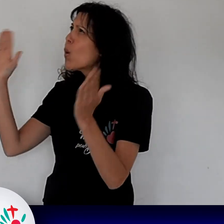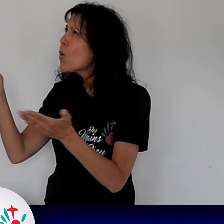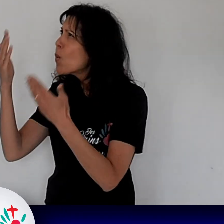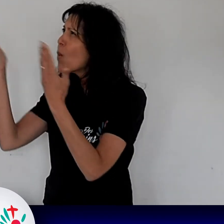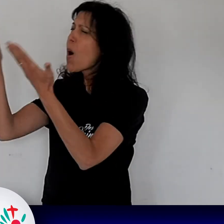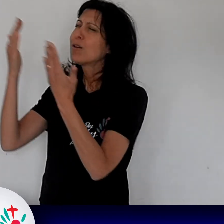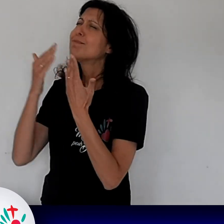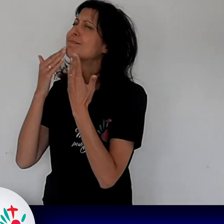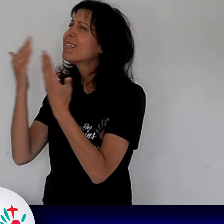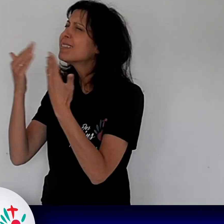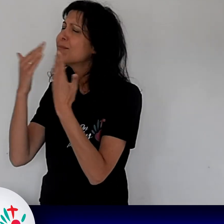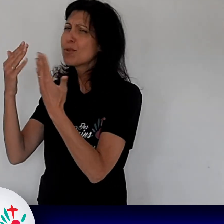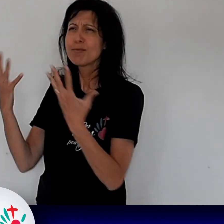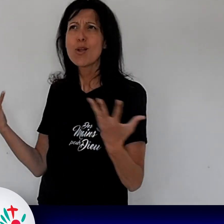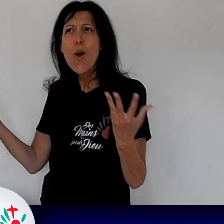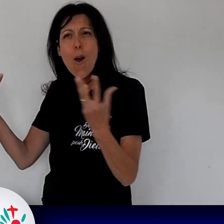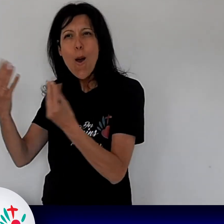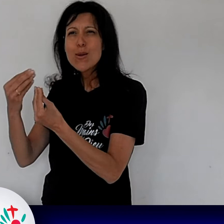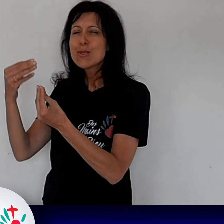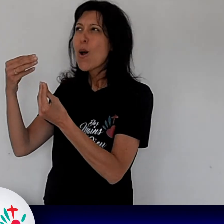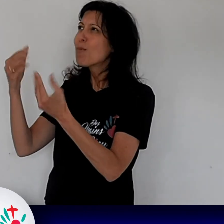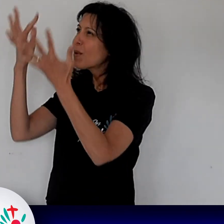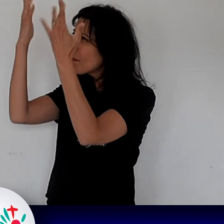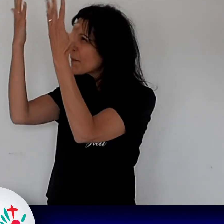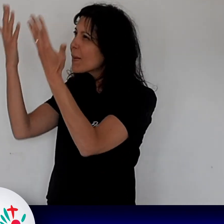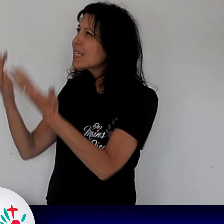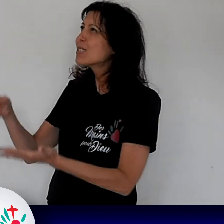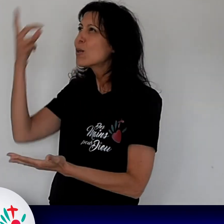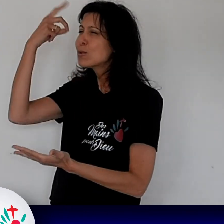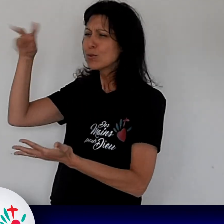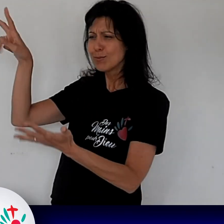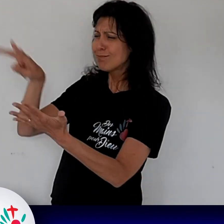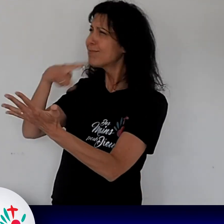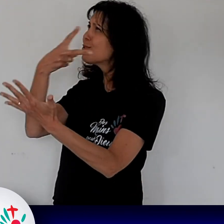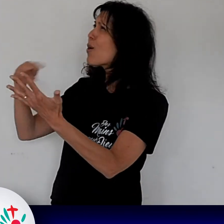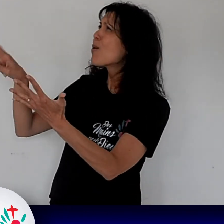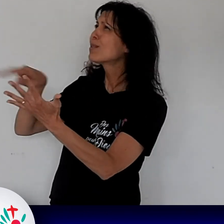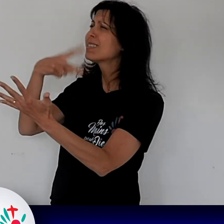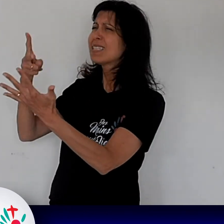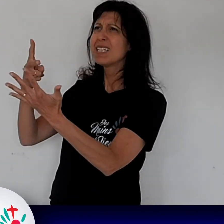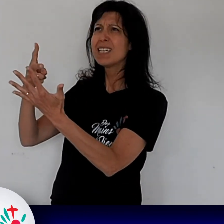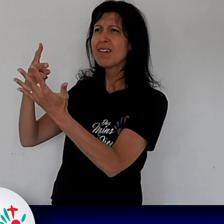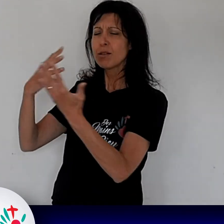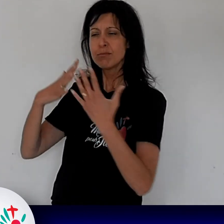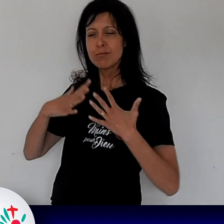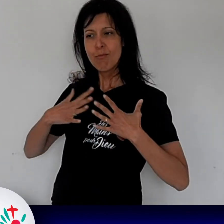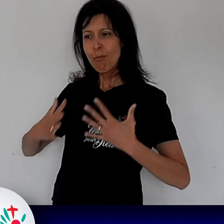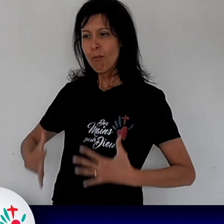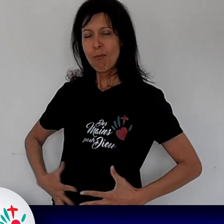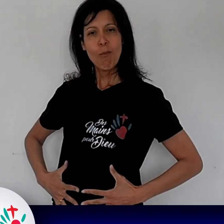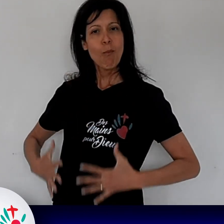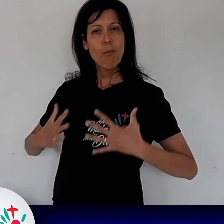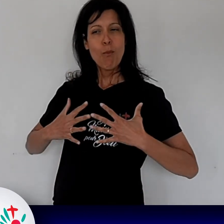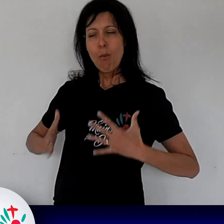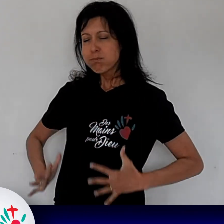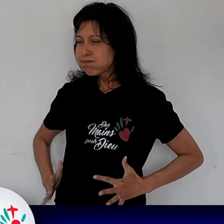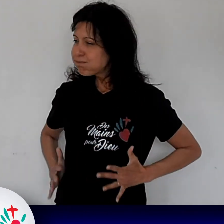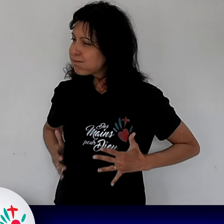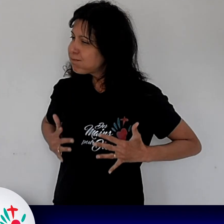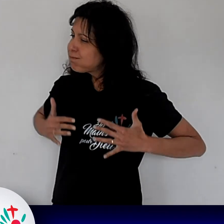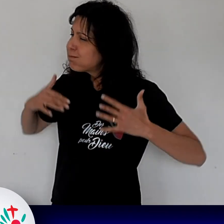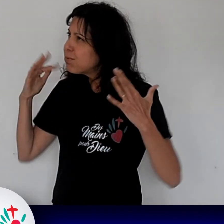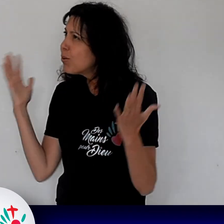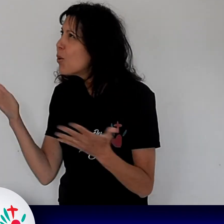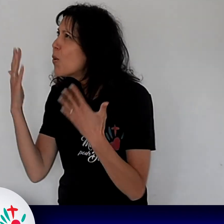Dieu, glorifier le nom de l'Éternel avec tous nos poumons. Je ne sais pas combien de